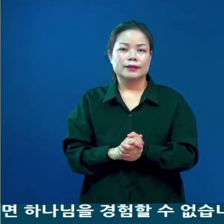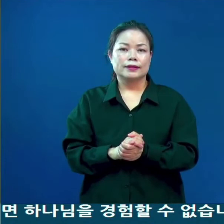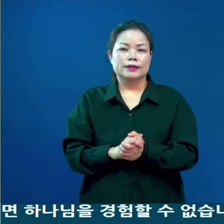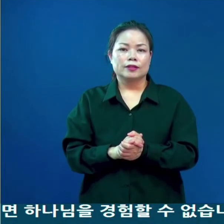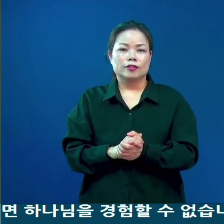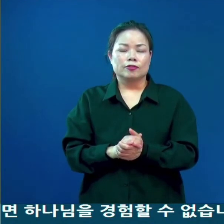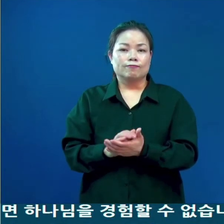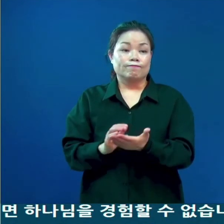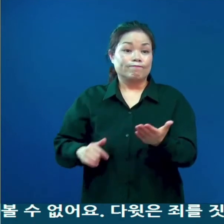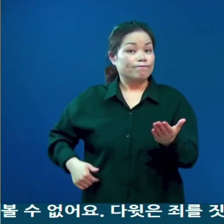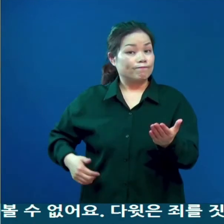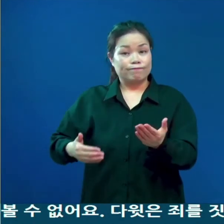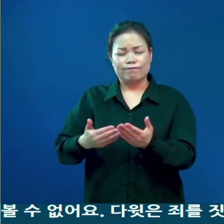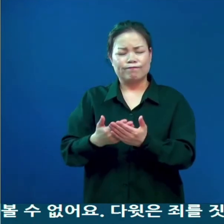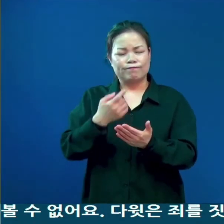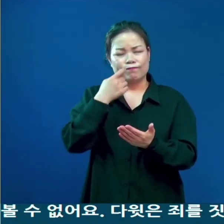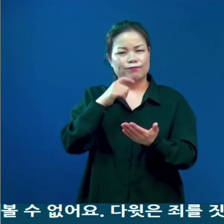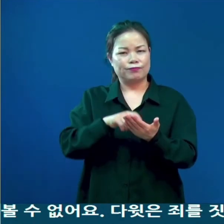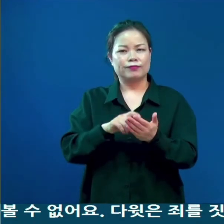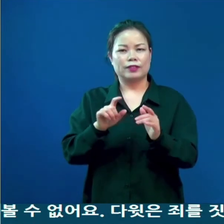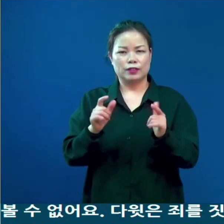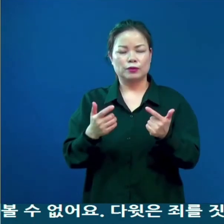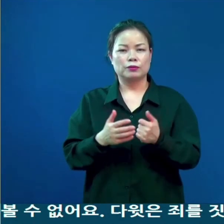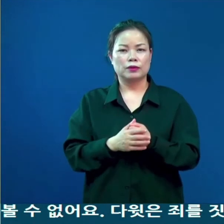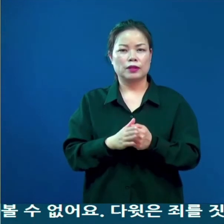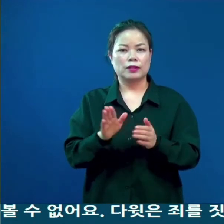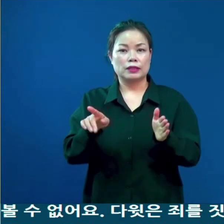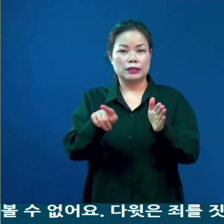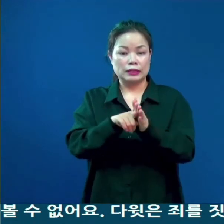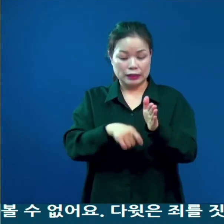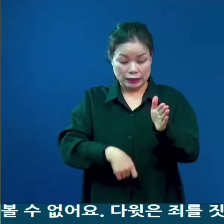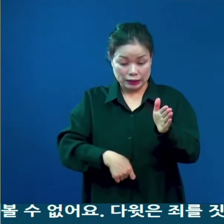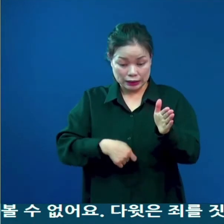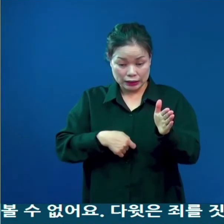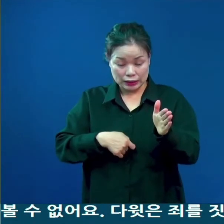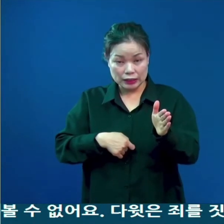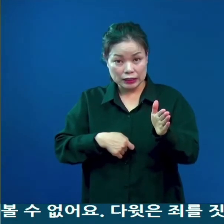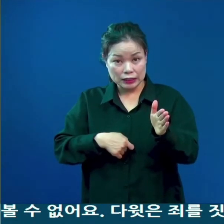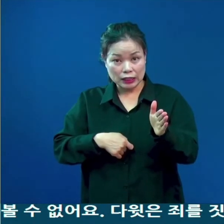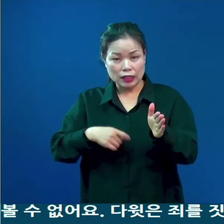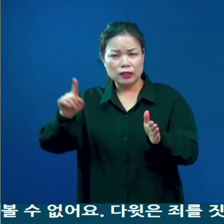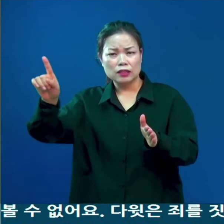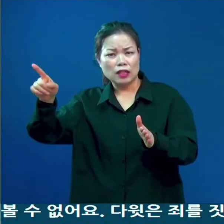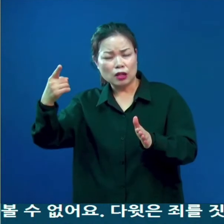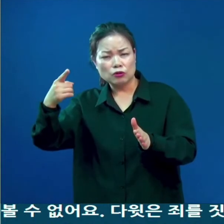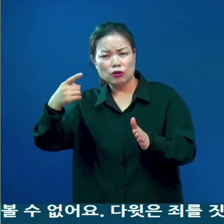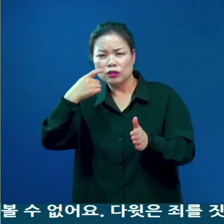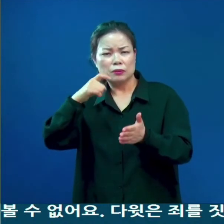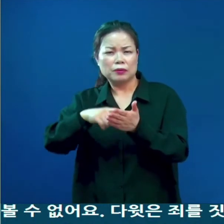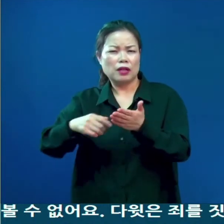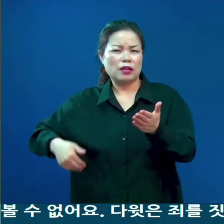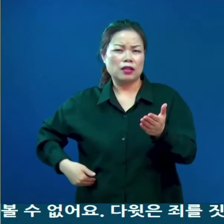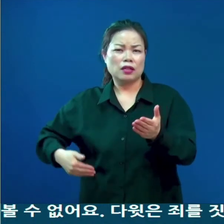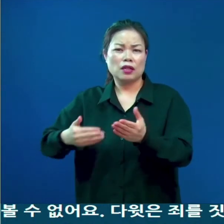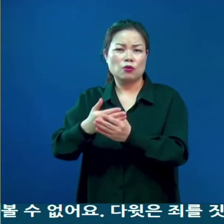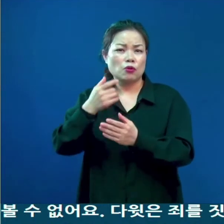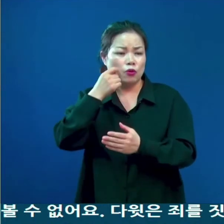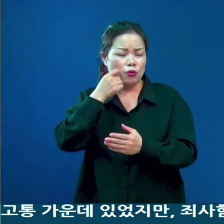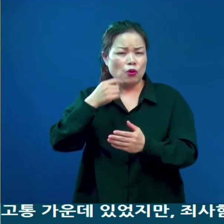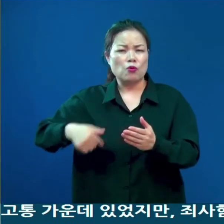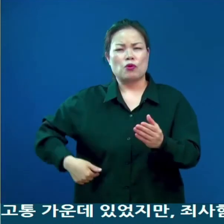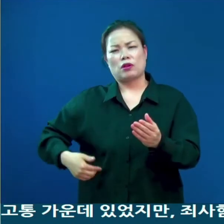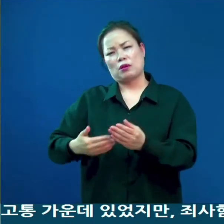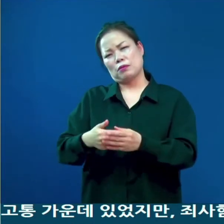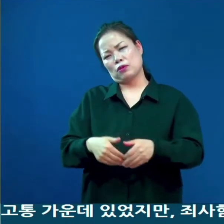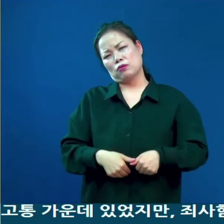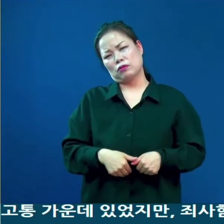여러분, 회개하는 거 쉬운 일이 아니에요. 신실한 다윗도 그렇게 쉽게 회개하지 못했습니다. 회개의 필요성을